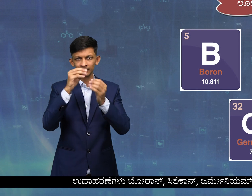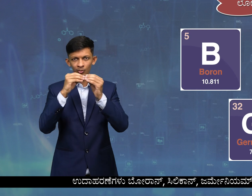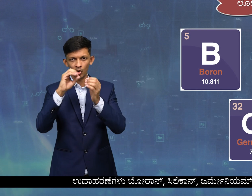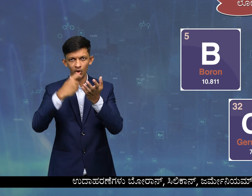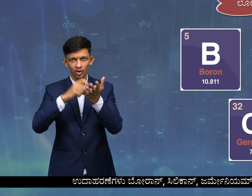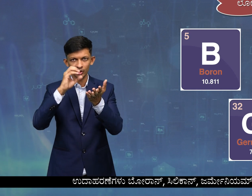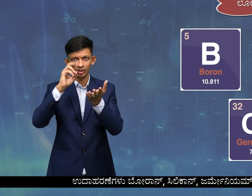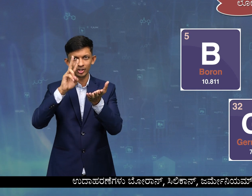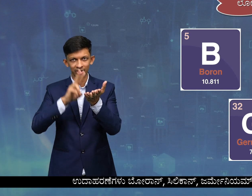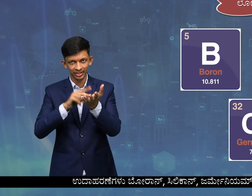ಇತ್ಯಾದಿ.